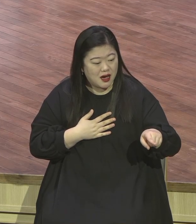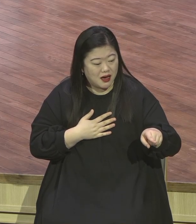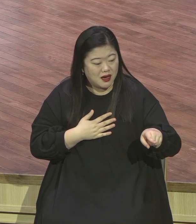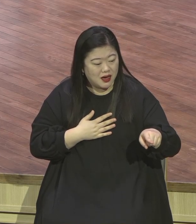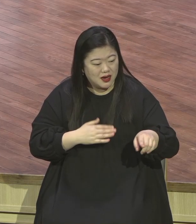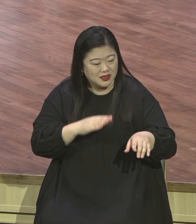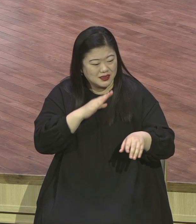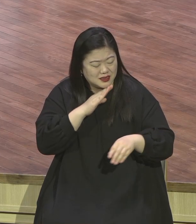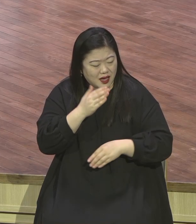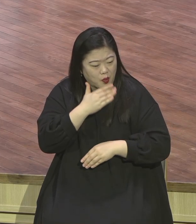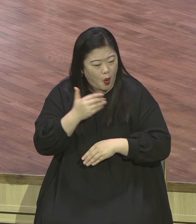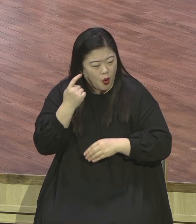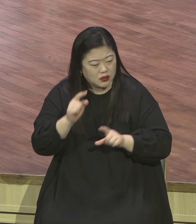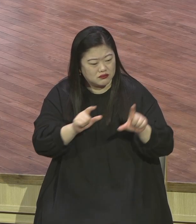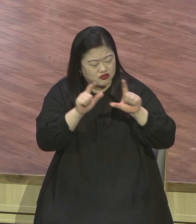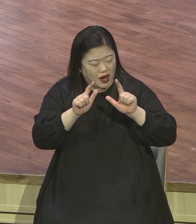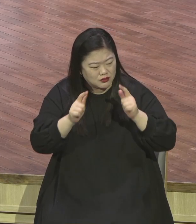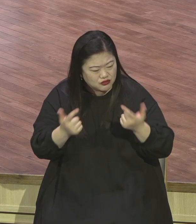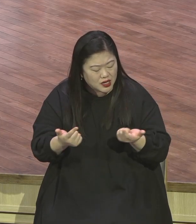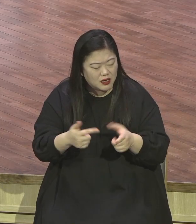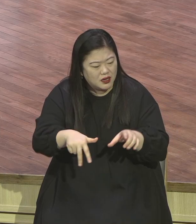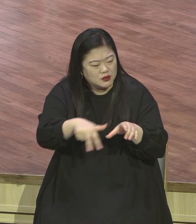사단 심부름 다 하고 있더라고